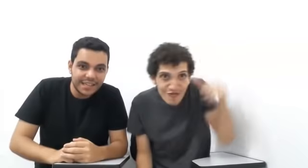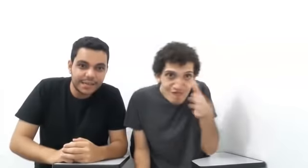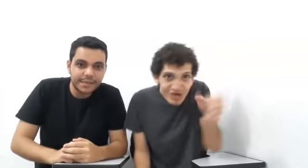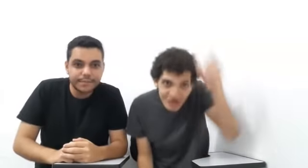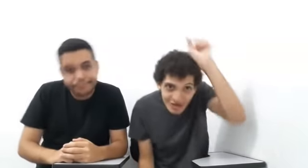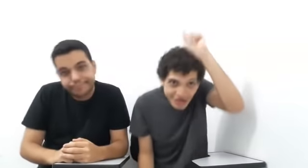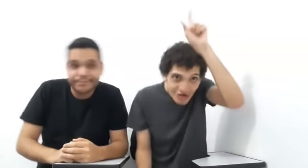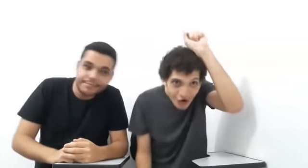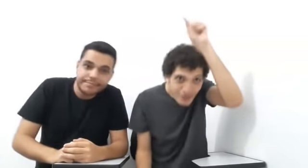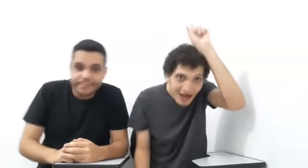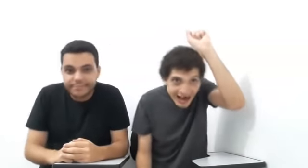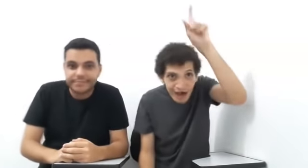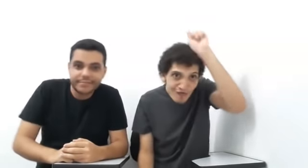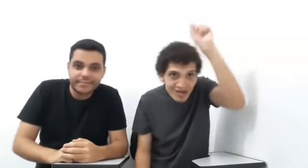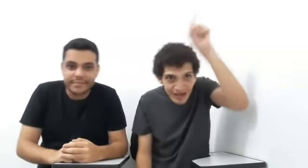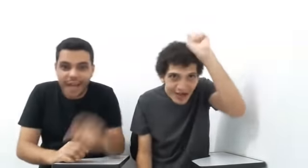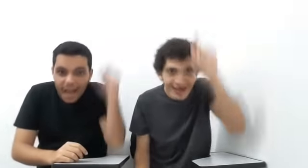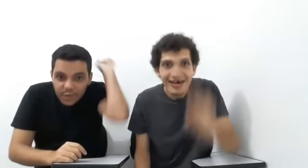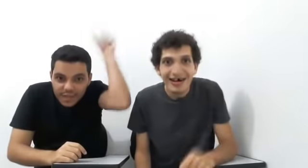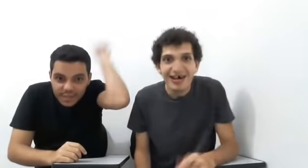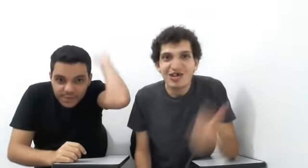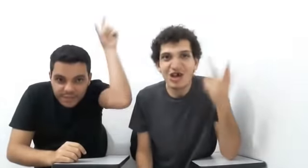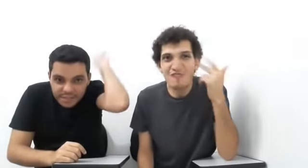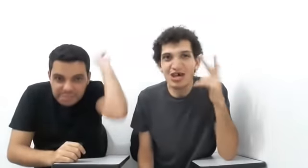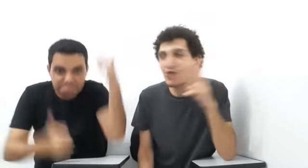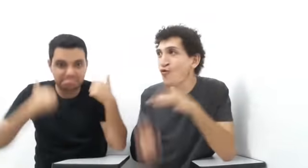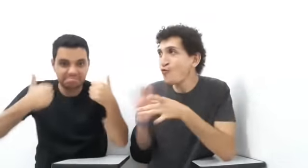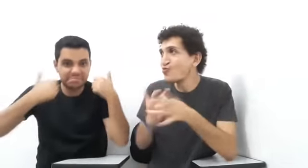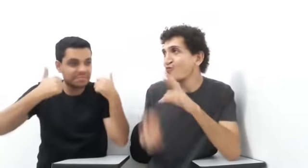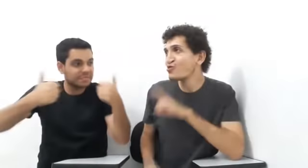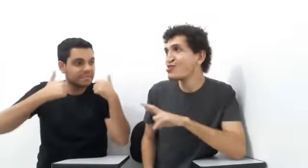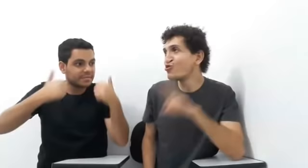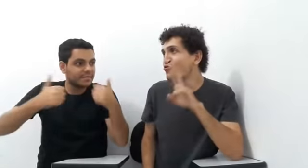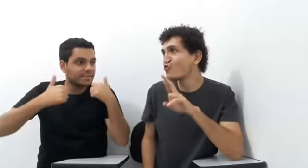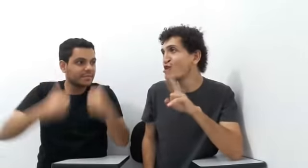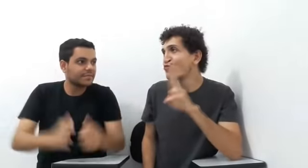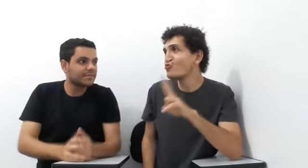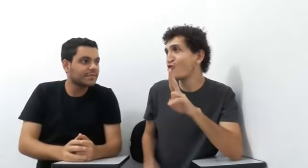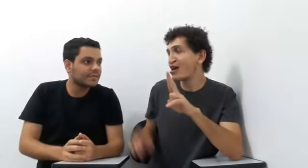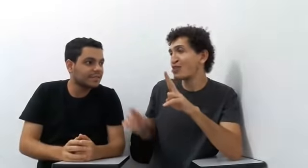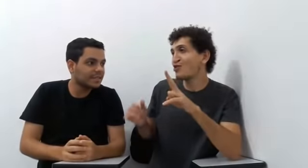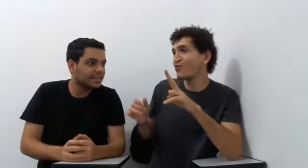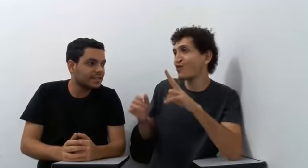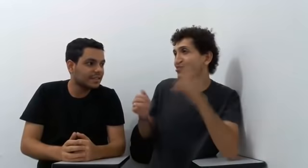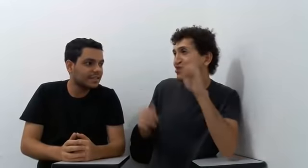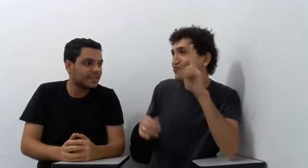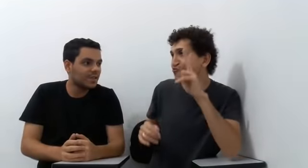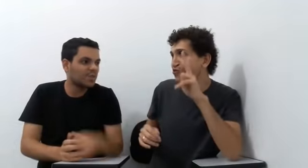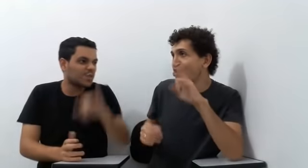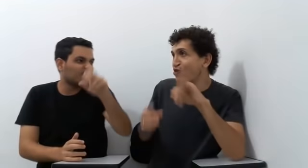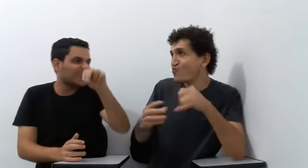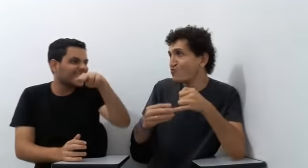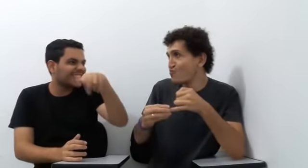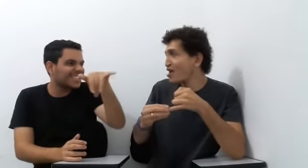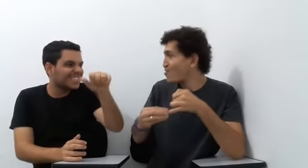peixe, solta a aguinha, né? A aguinha que precisa. Geralmente em um contexto religioso, eles usam aquela historinha do Jonas. Né? Lá